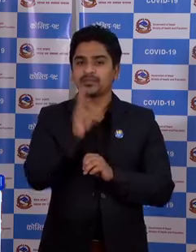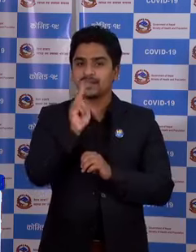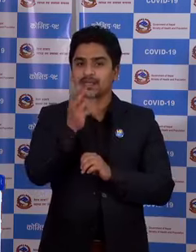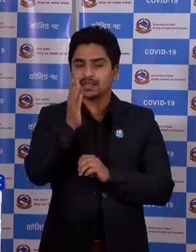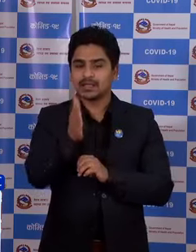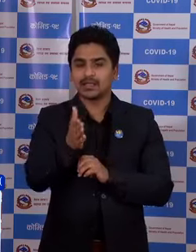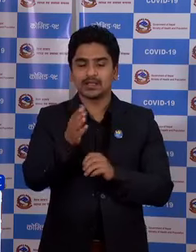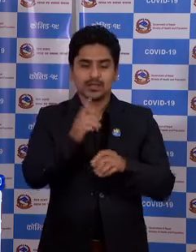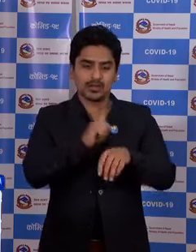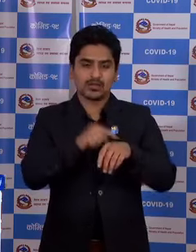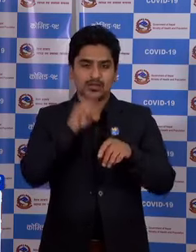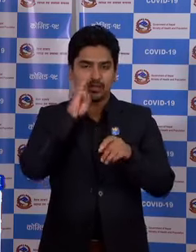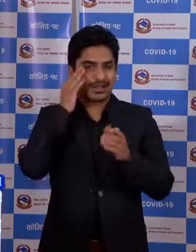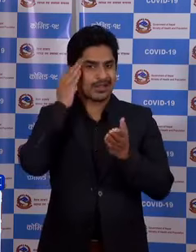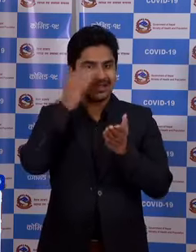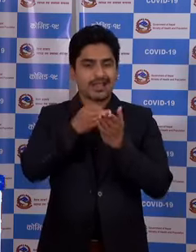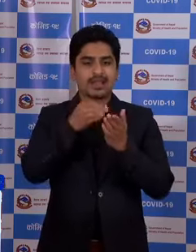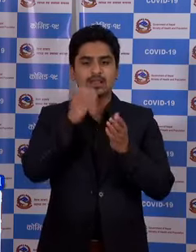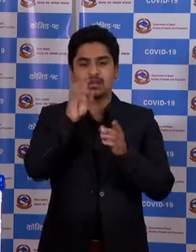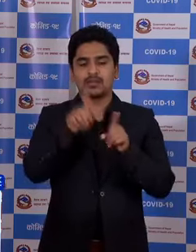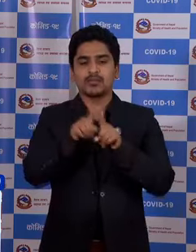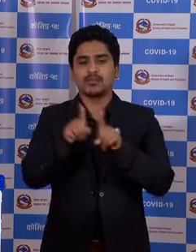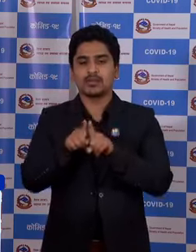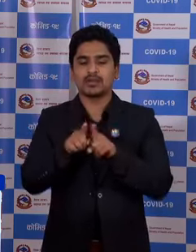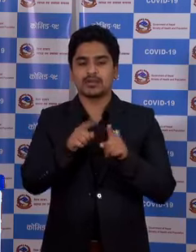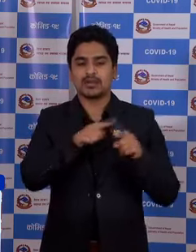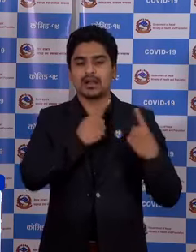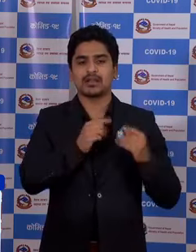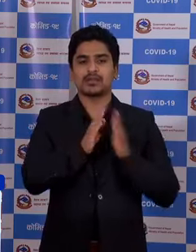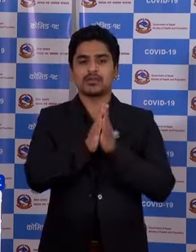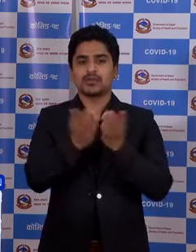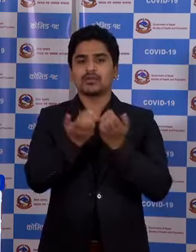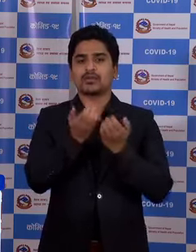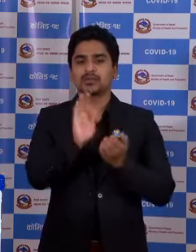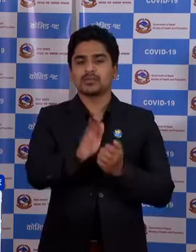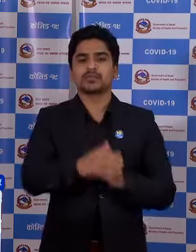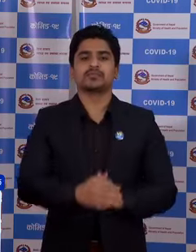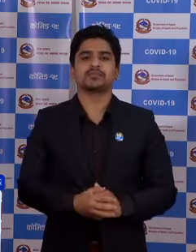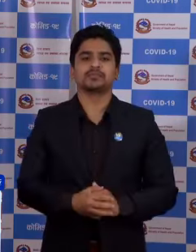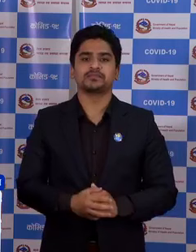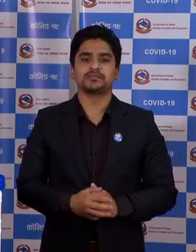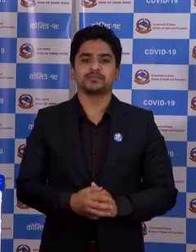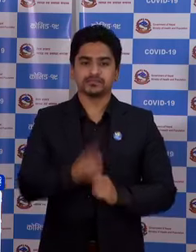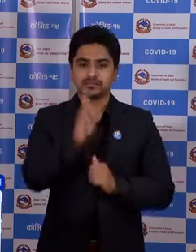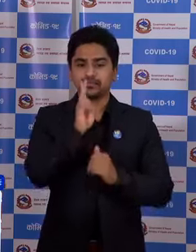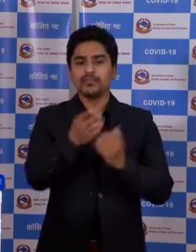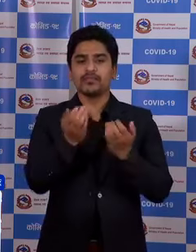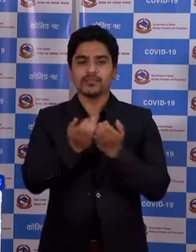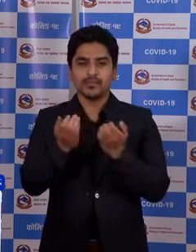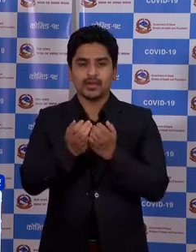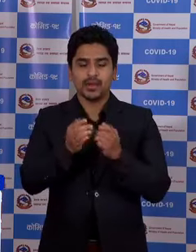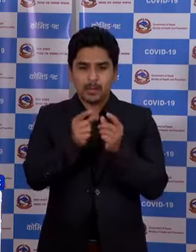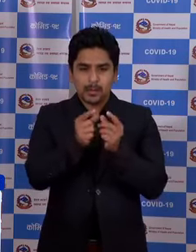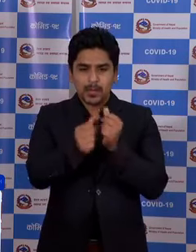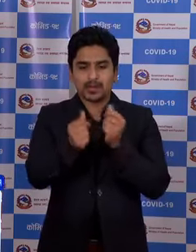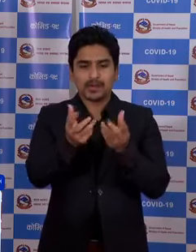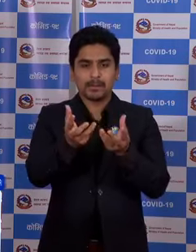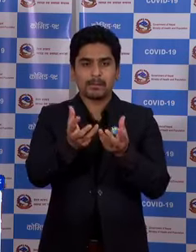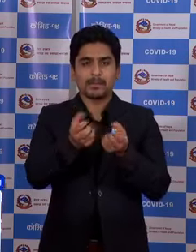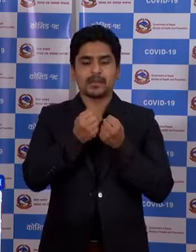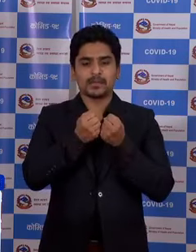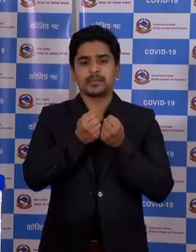त्यसले गर्दाखेरि समयमै ध्यान पुर्याउन पनि हामी हार्दिक अनुरोध गर्दछौँ। त्यसै गरी भर्खरै